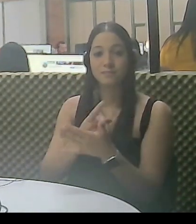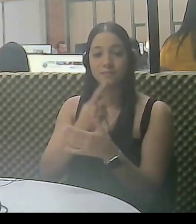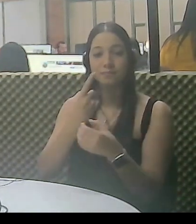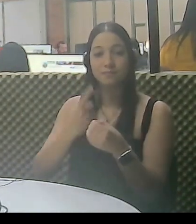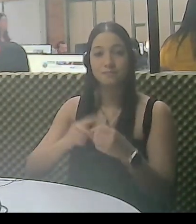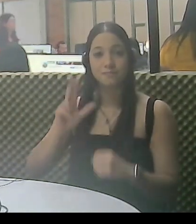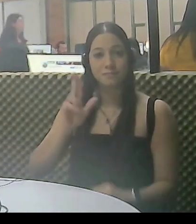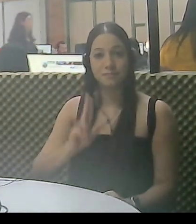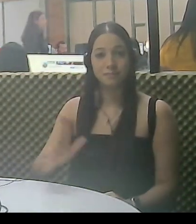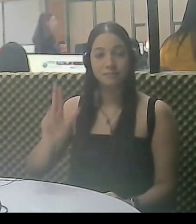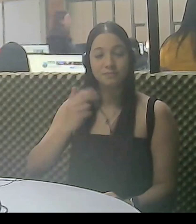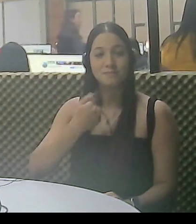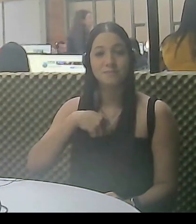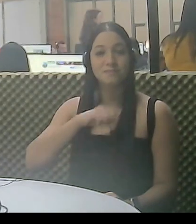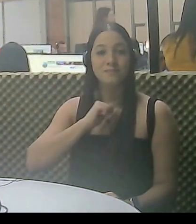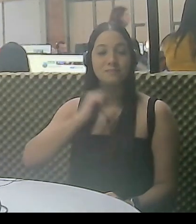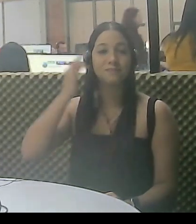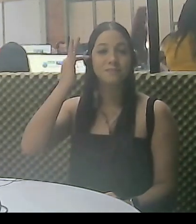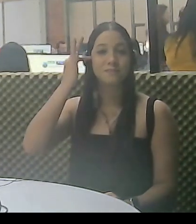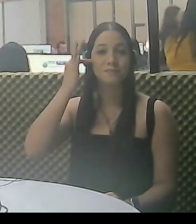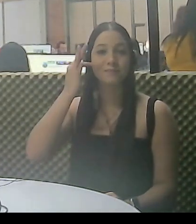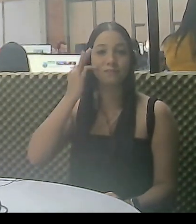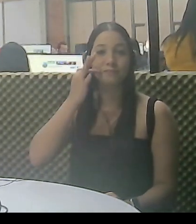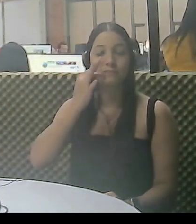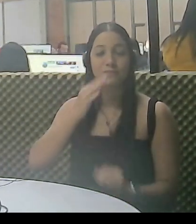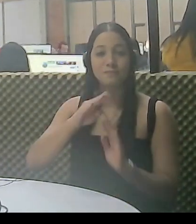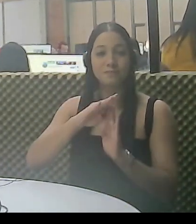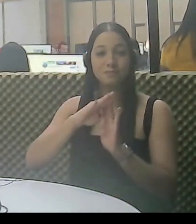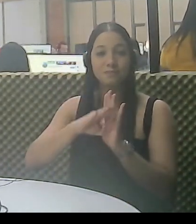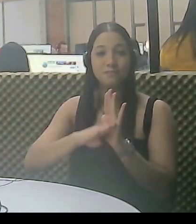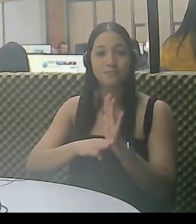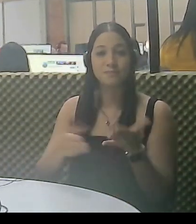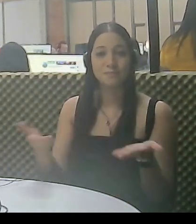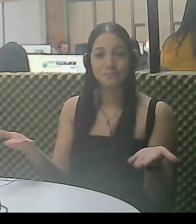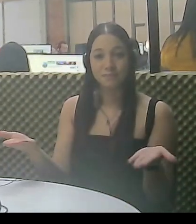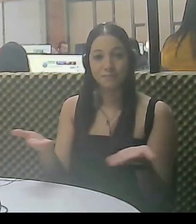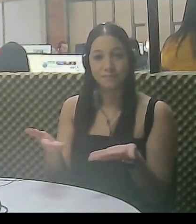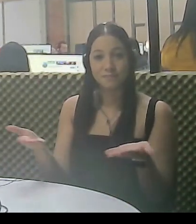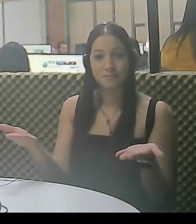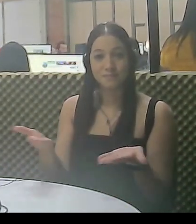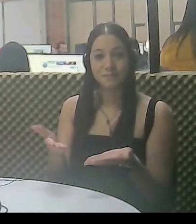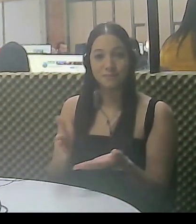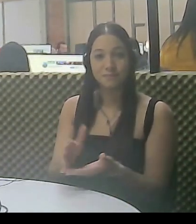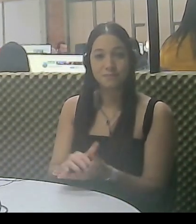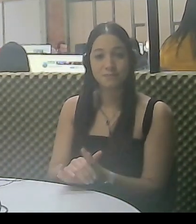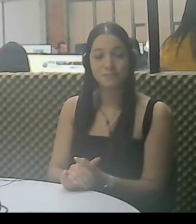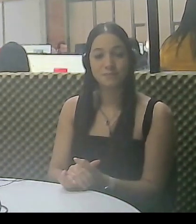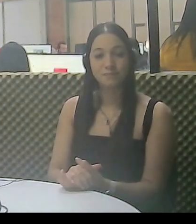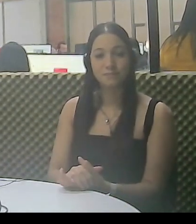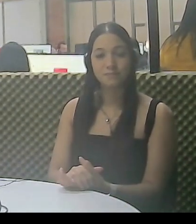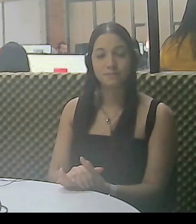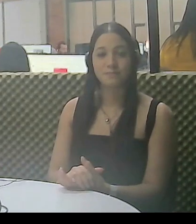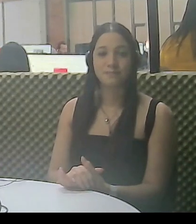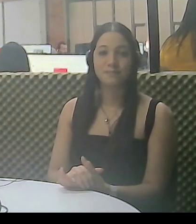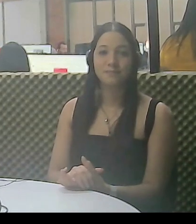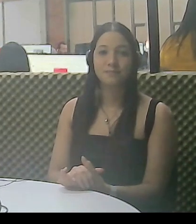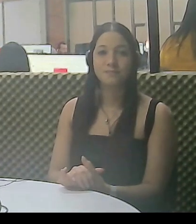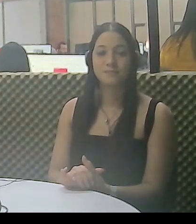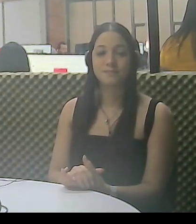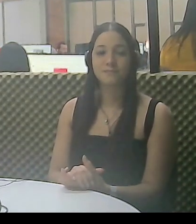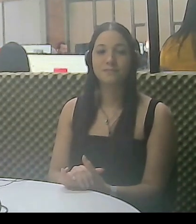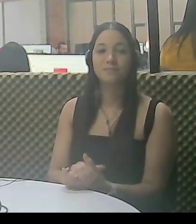fato acontece em Uberlândia. Eu sou o Fernando Cássio e começamos com os destaques da edição de hoje.